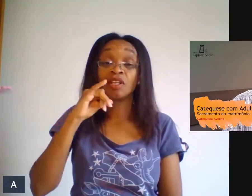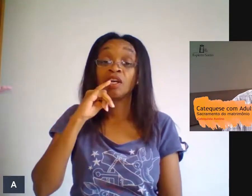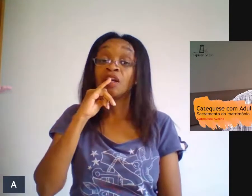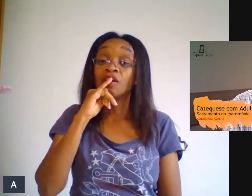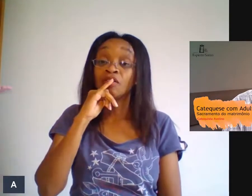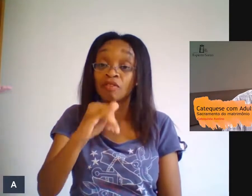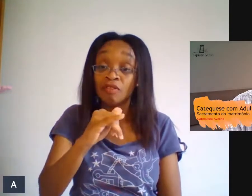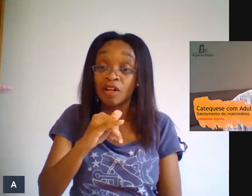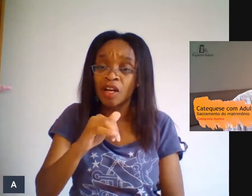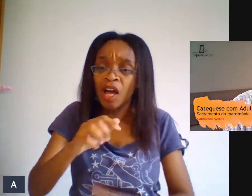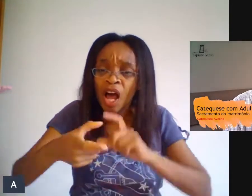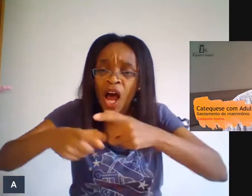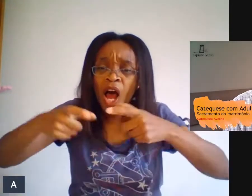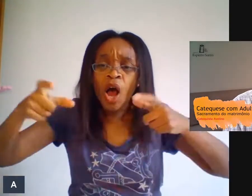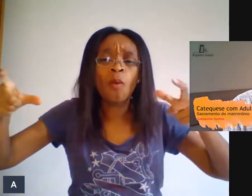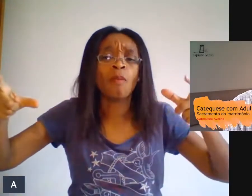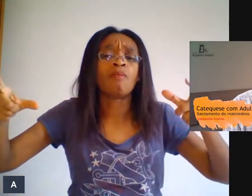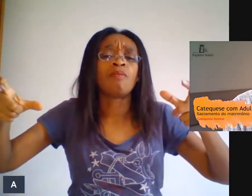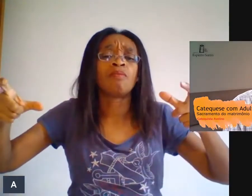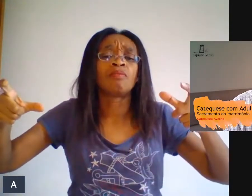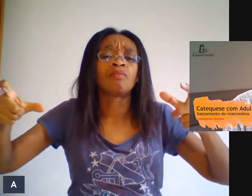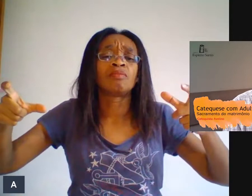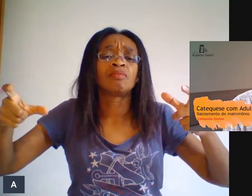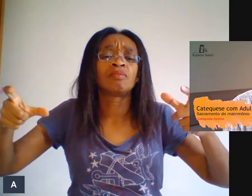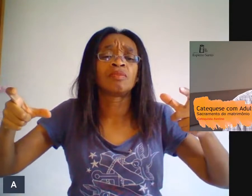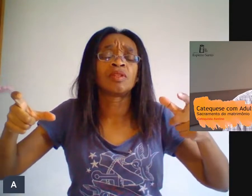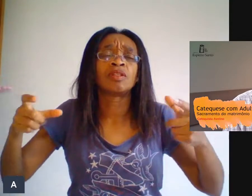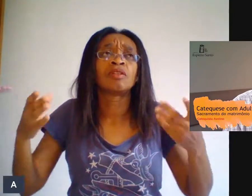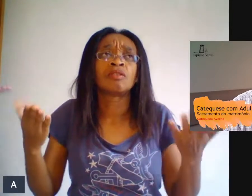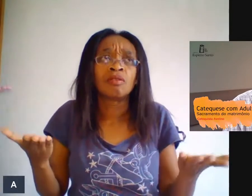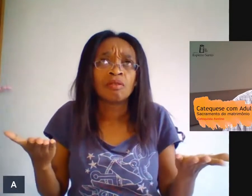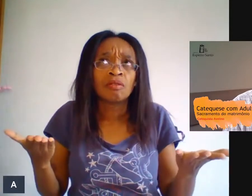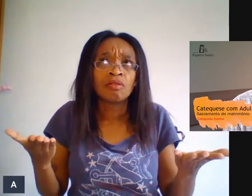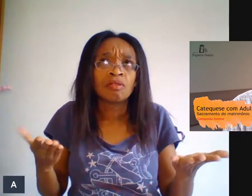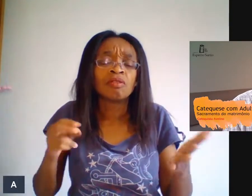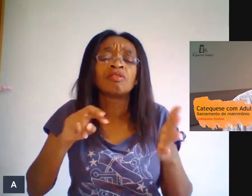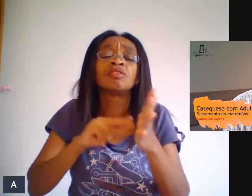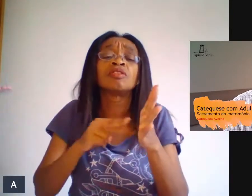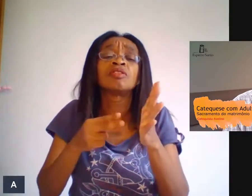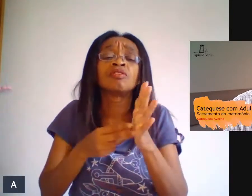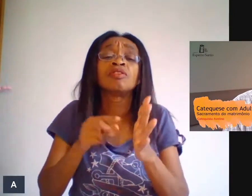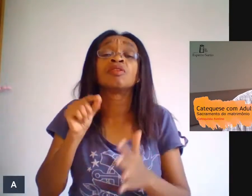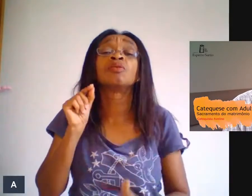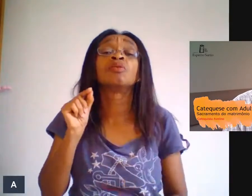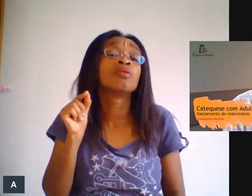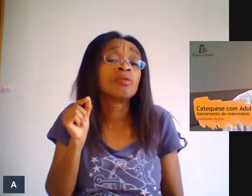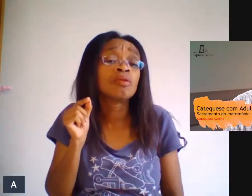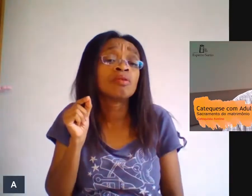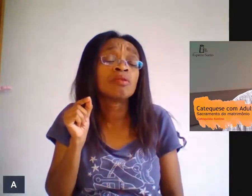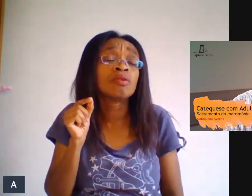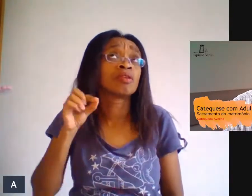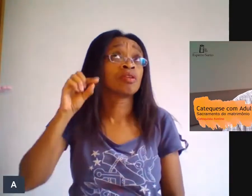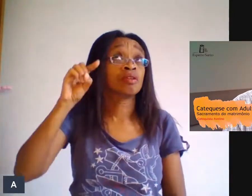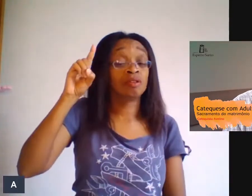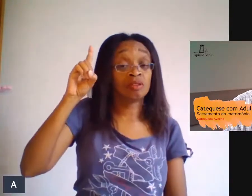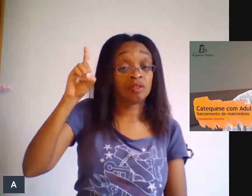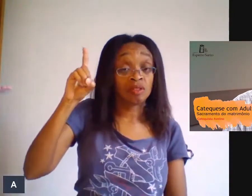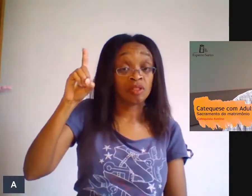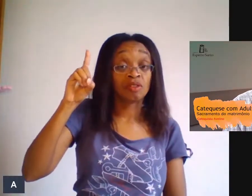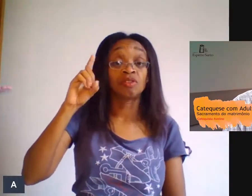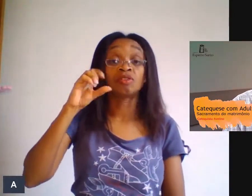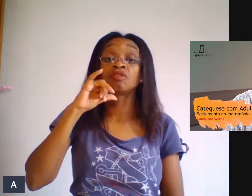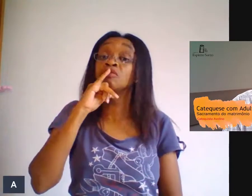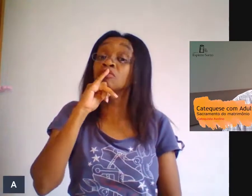multiplicai-vos, multiplicai-vos. Uma condição, primeira condição que Deus